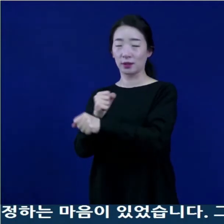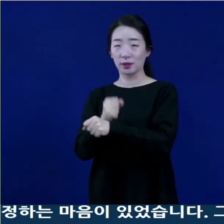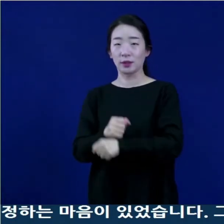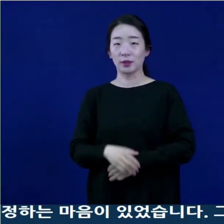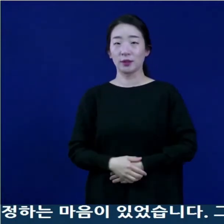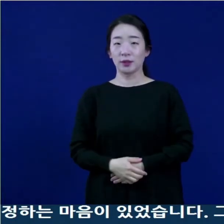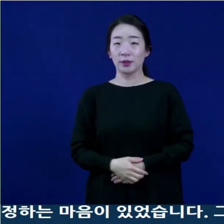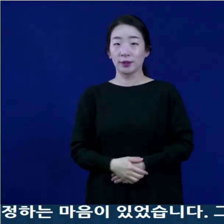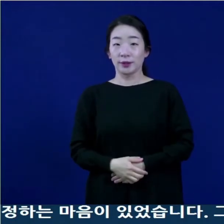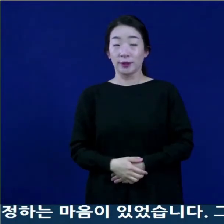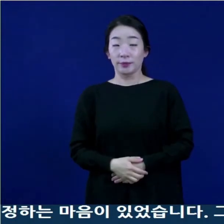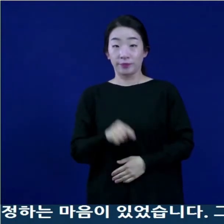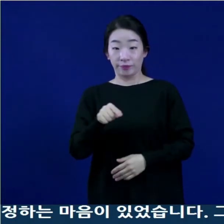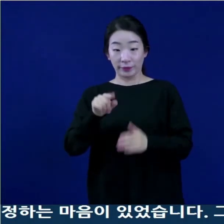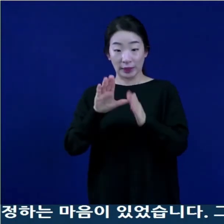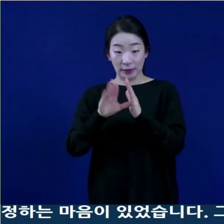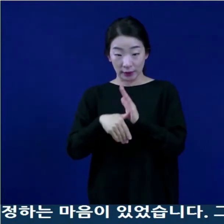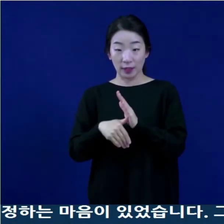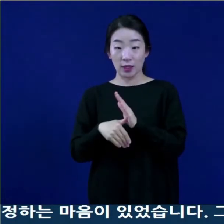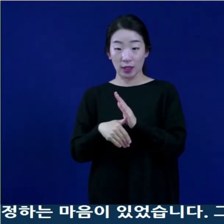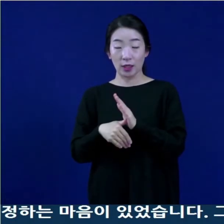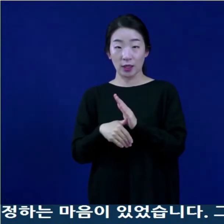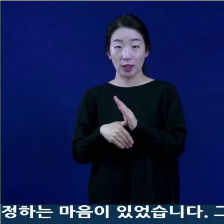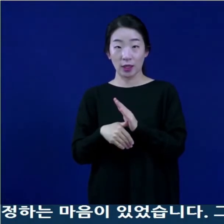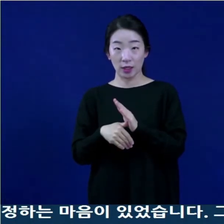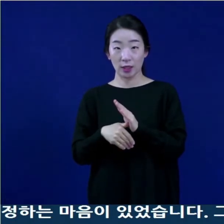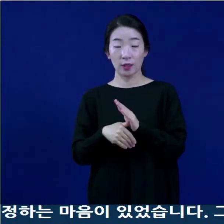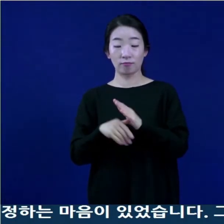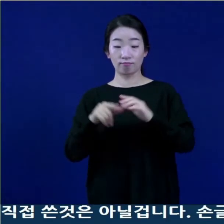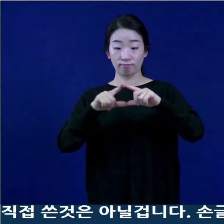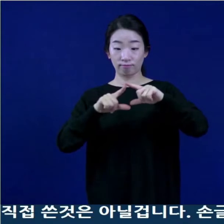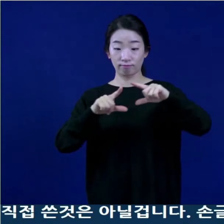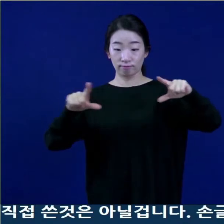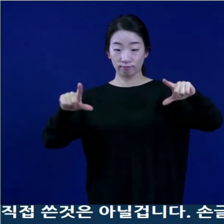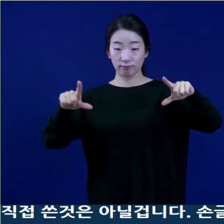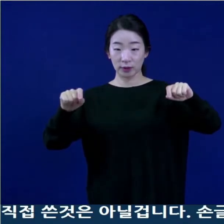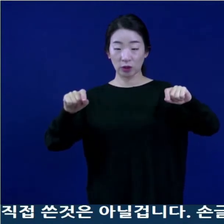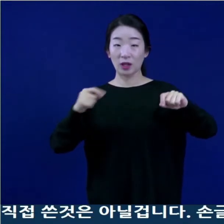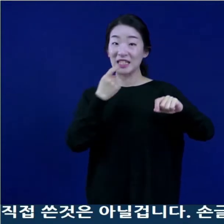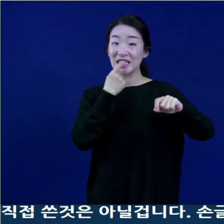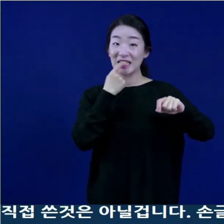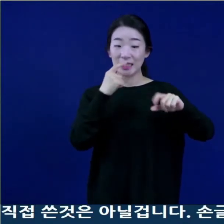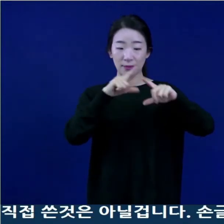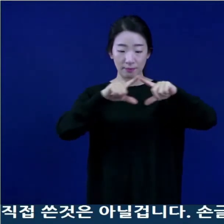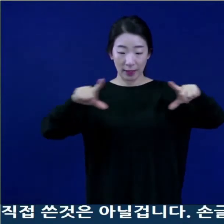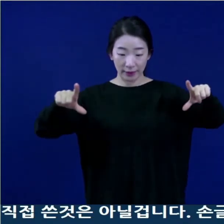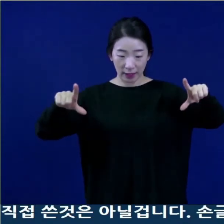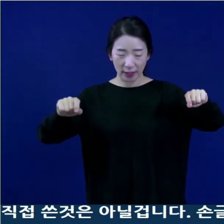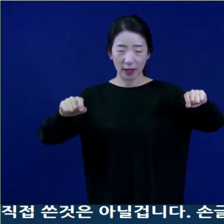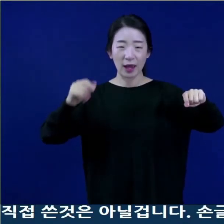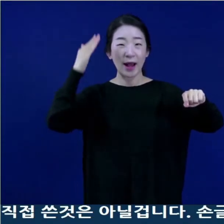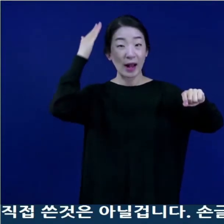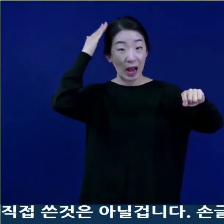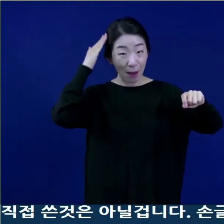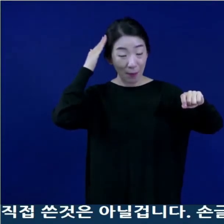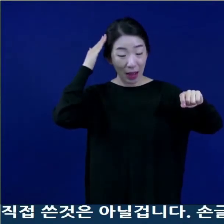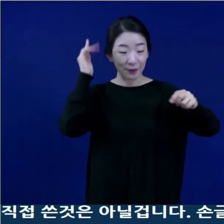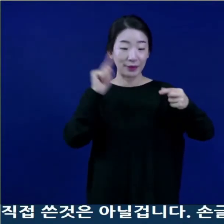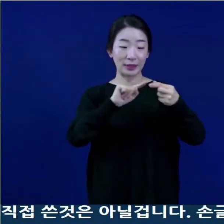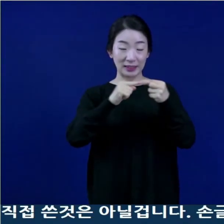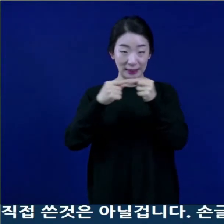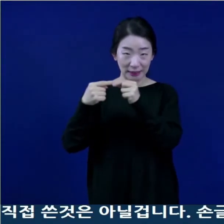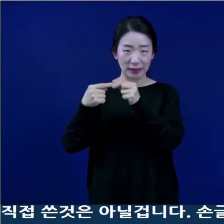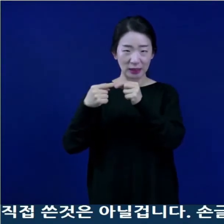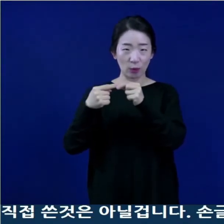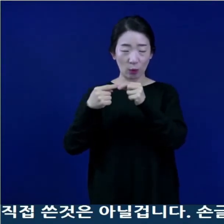당시에 가장 두드러지게 패를 만드는 방식인 하얀 바탕에 까만 글씨, 이렇게